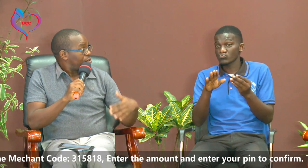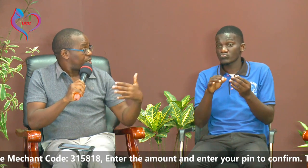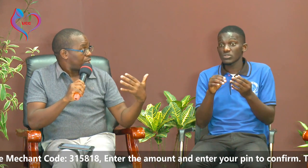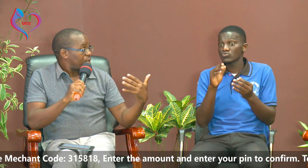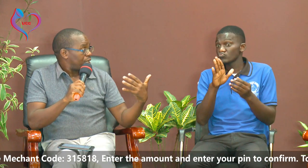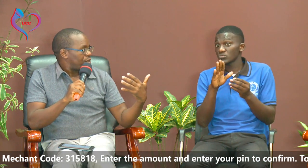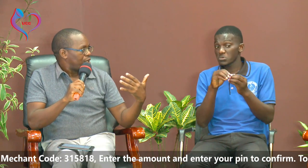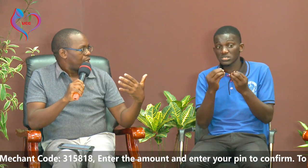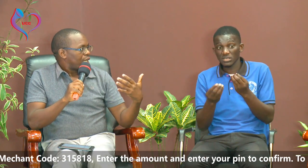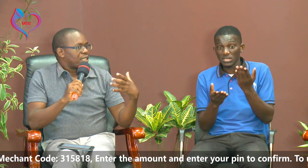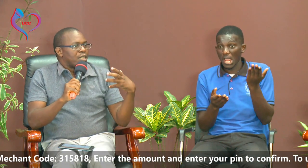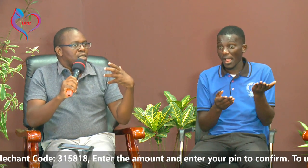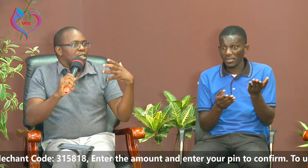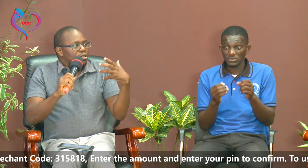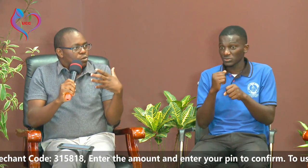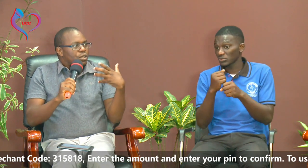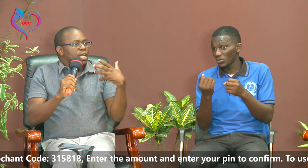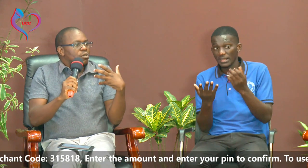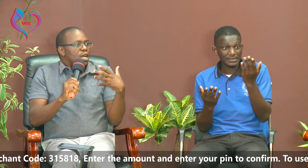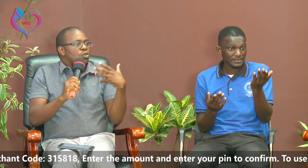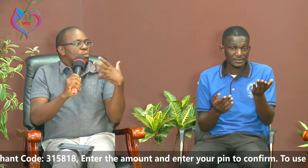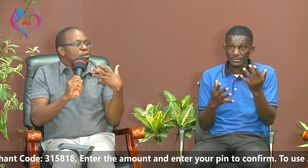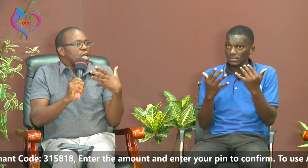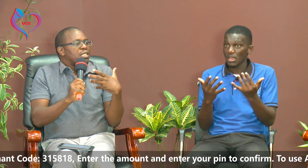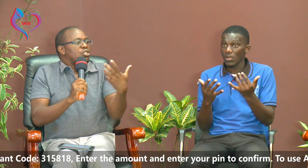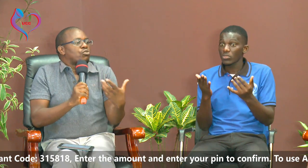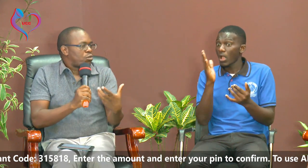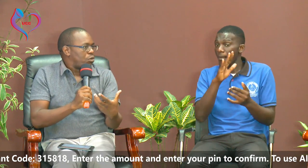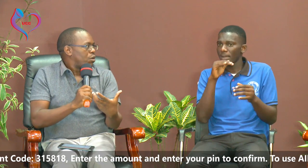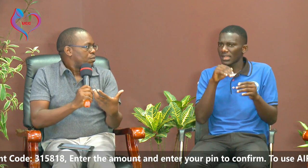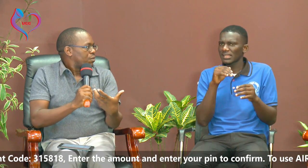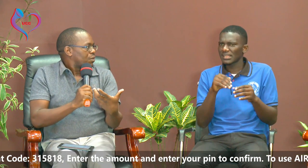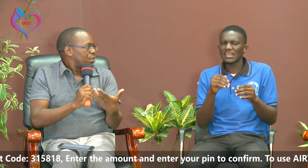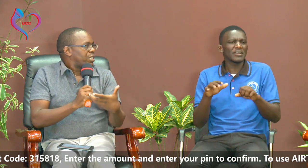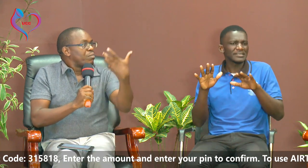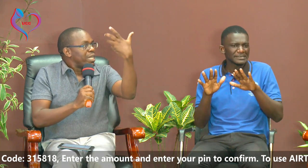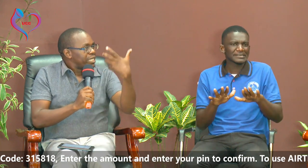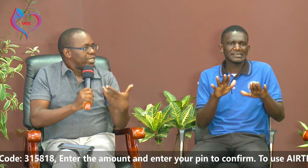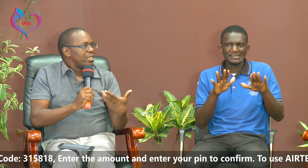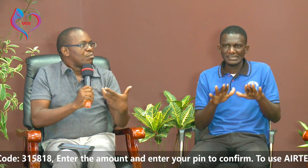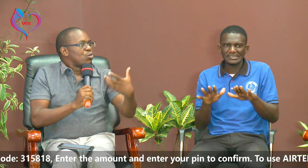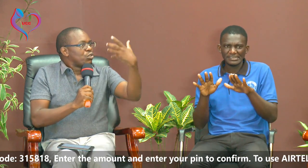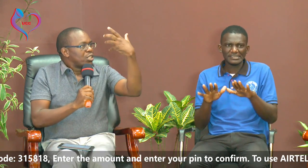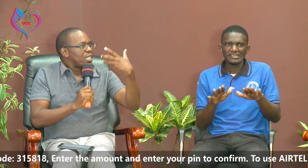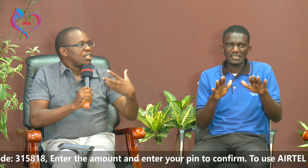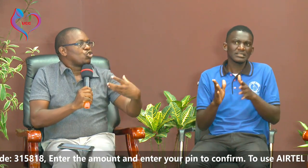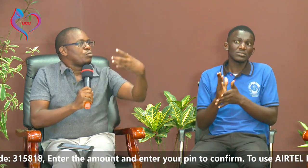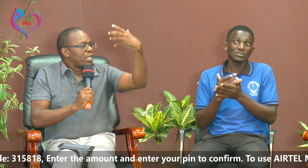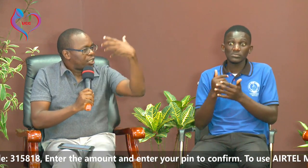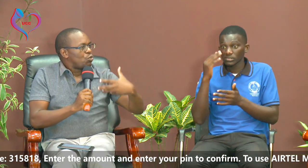you see what I'm telling you normal, kati yeah. Ngendo okudde eno nga no mweno ya is a struggle njimanyi bulungi njimanyi